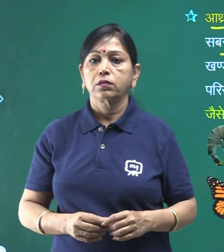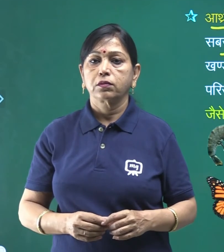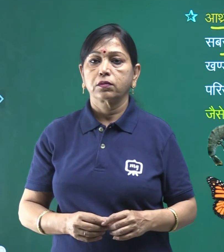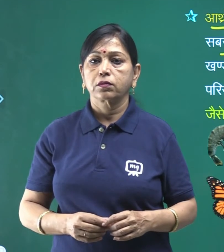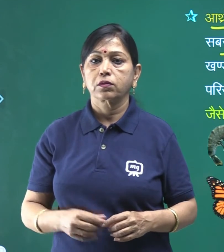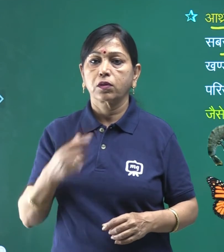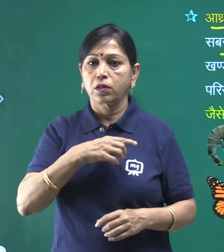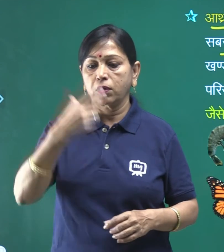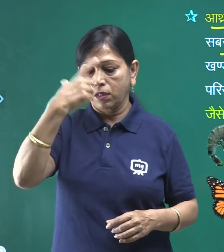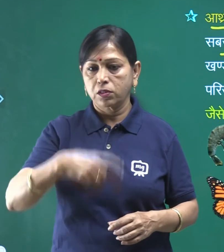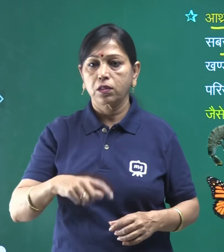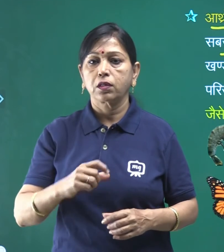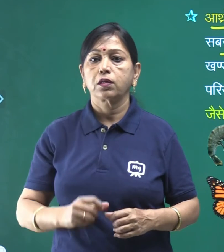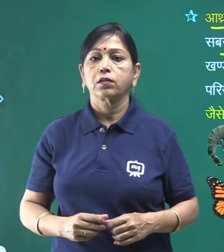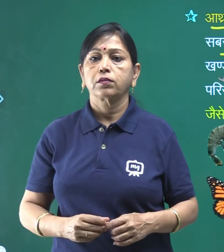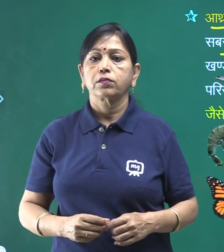इनका शरीर